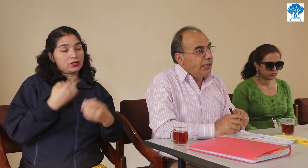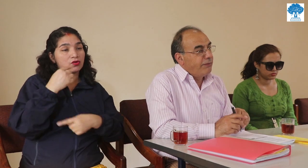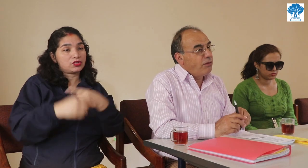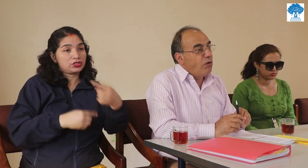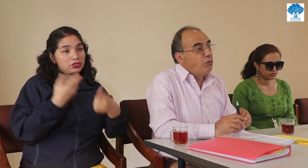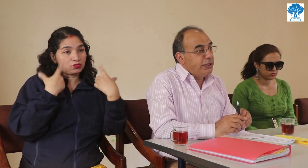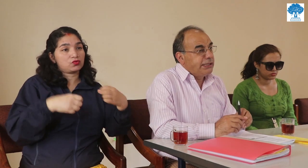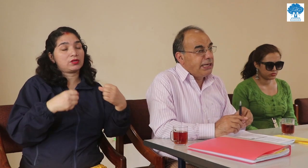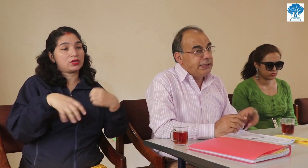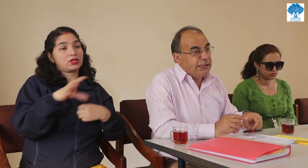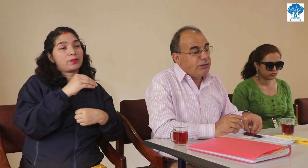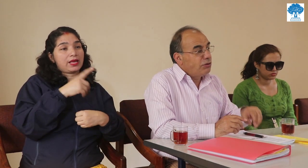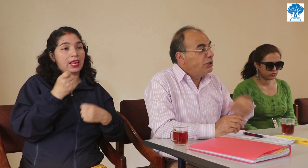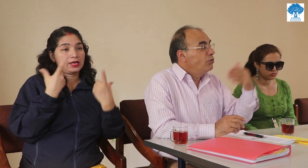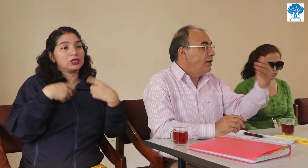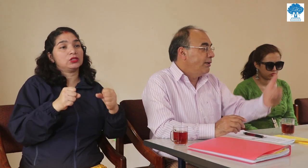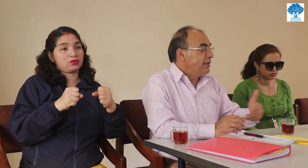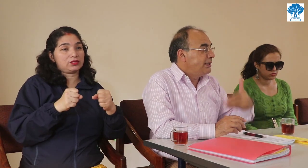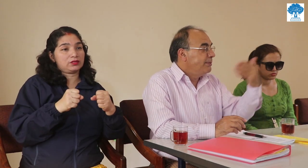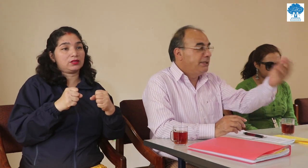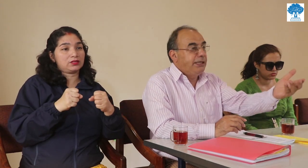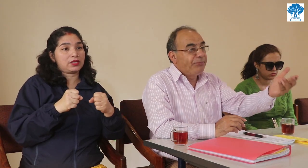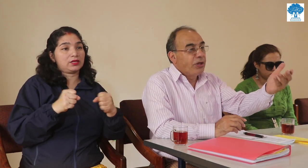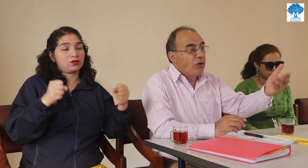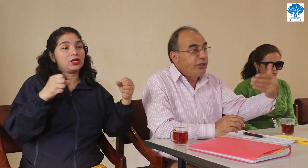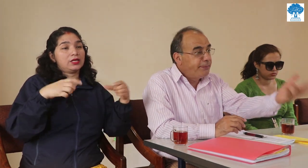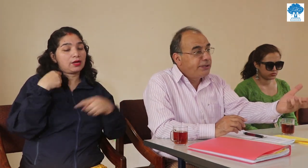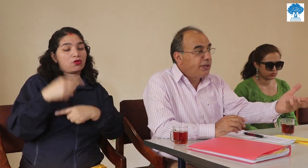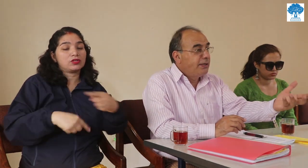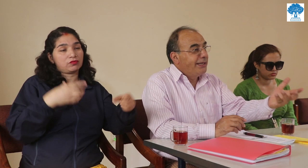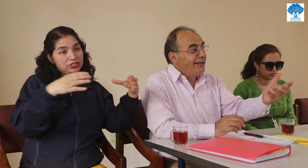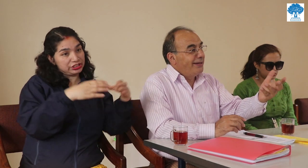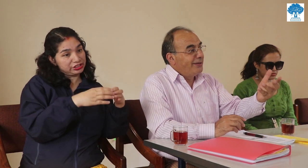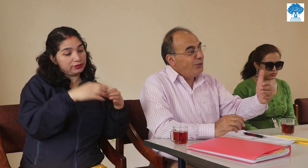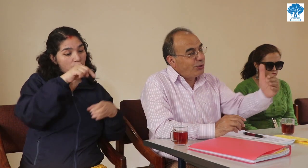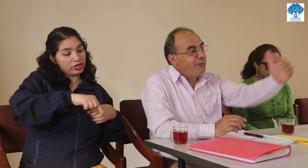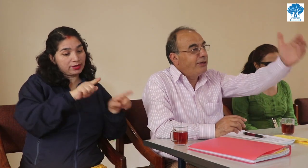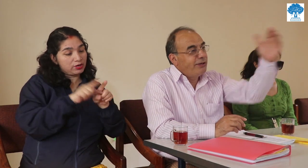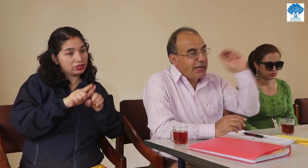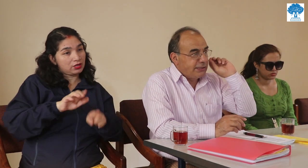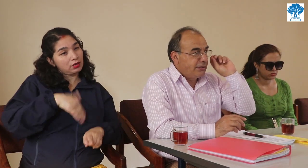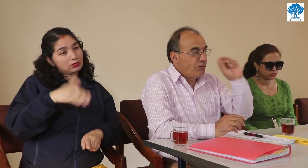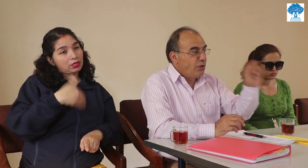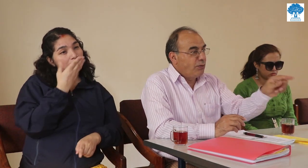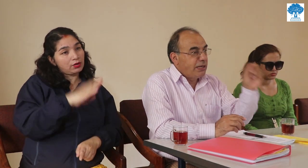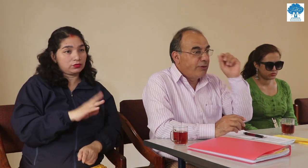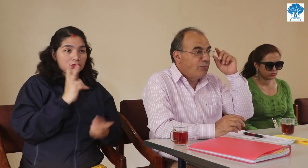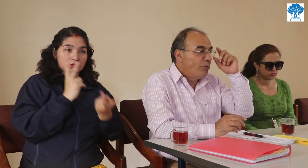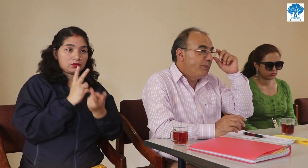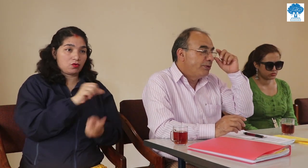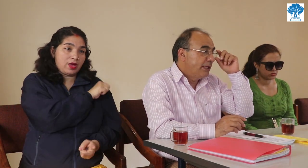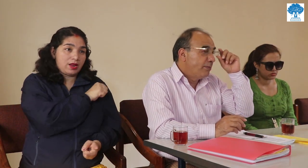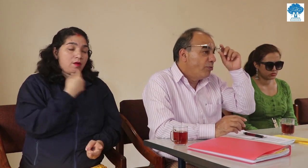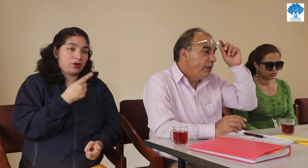हेल्थ फर अलको एजेन्डालाई चाहिँ कन्टिन्यू गर्ने एउटा टिम चाहिँ अहिले पनि छ र यो सधैँभरि रहिरहेको छ. जस्तो अघि उहाँले